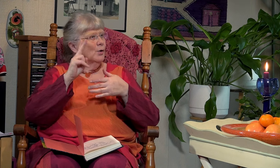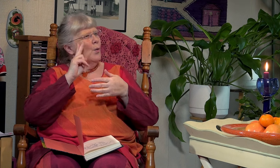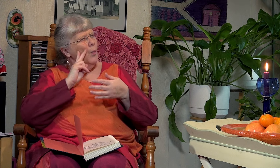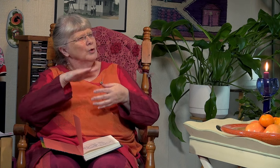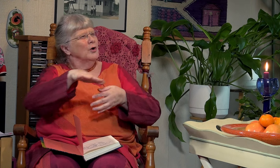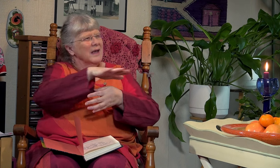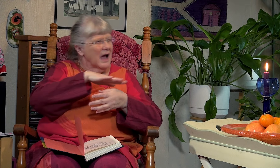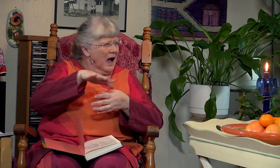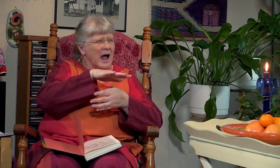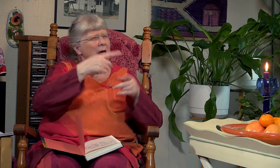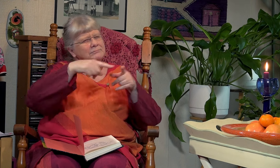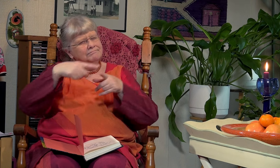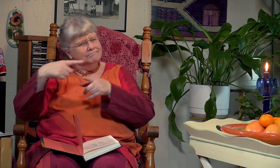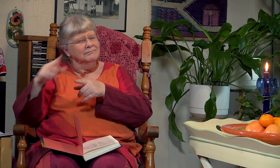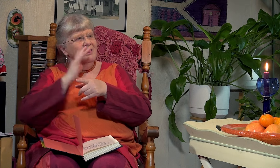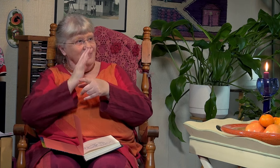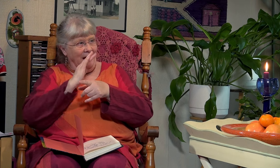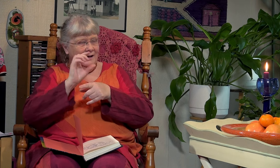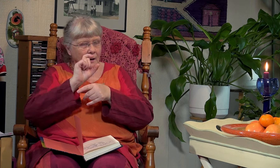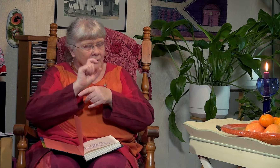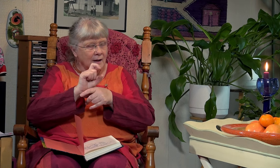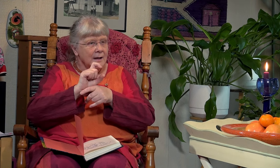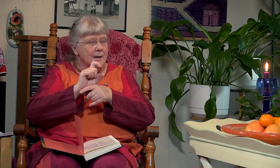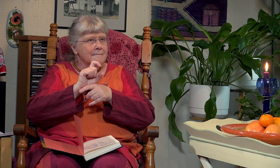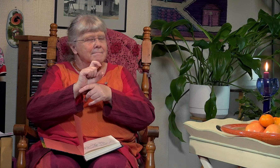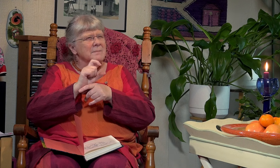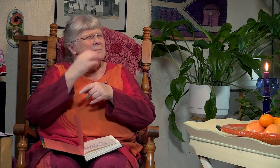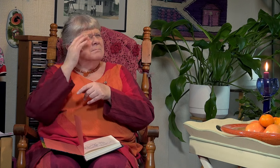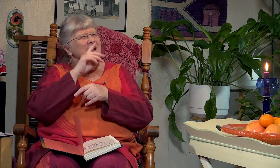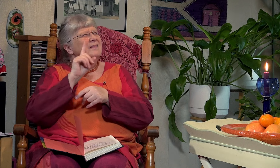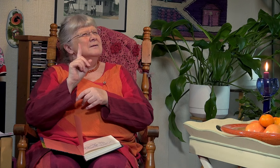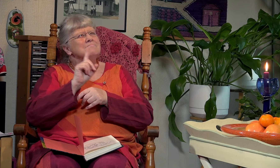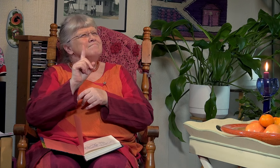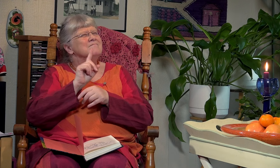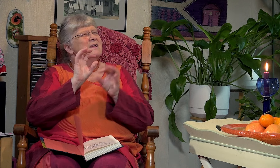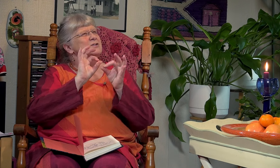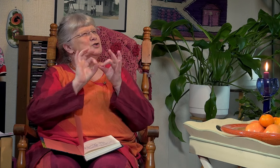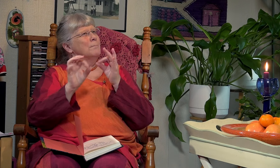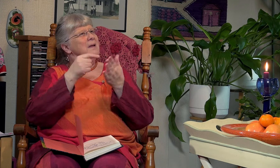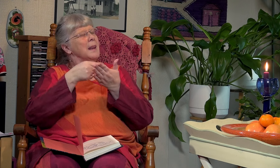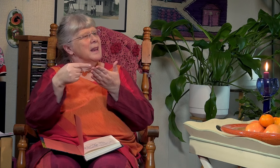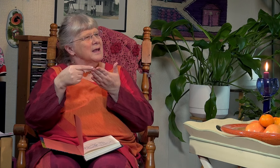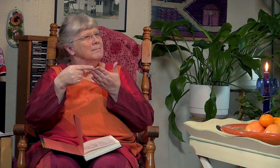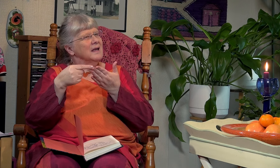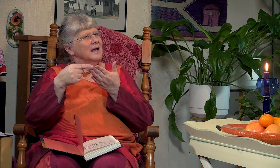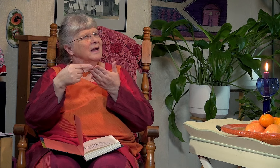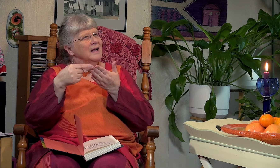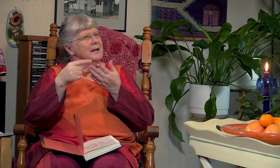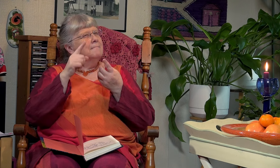sain käsikirjoituksen kirjasta valmiiksi, jossa oli kuurojen elämästä ja maailmasta ja mietin, että mikä siihen